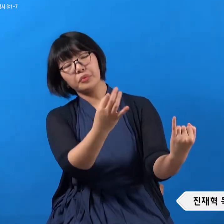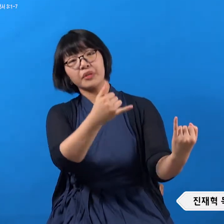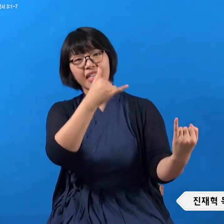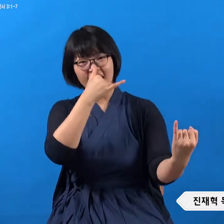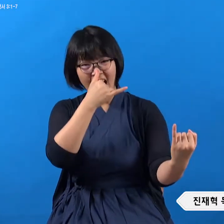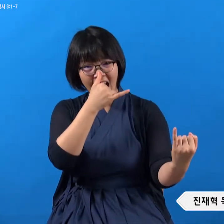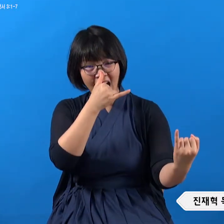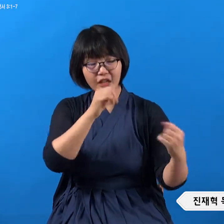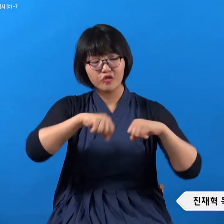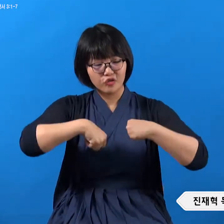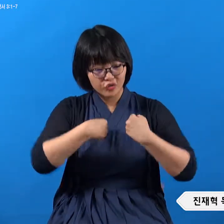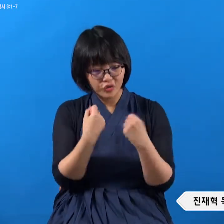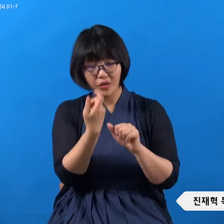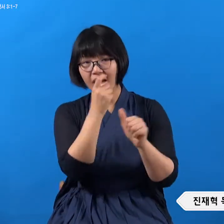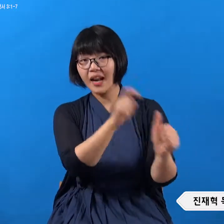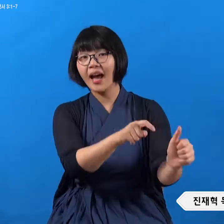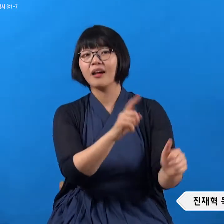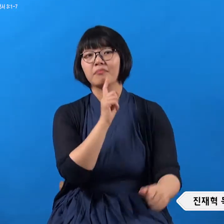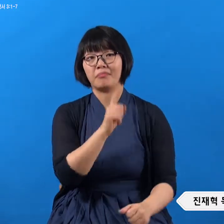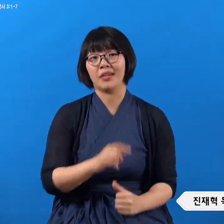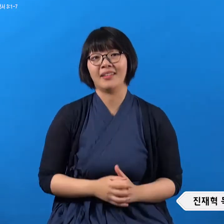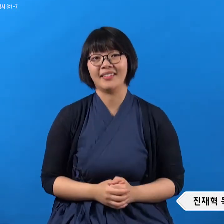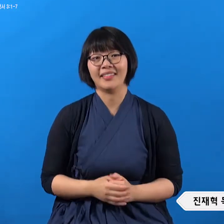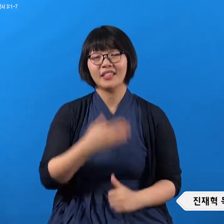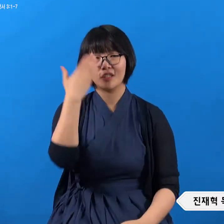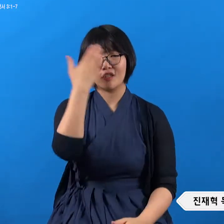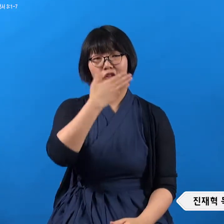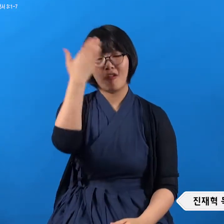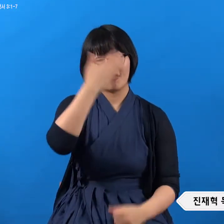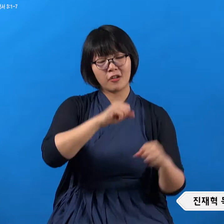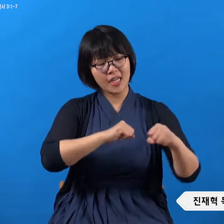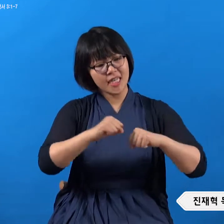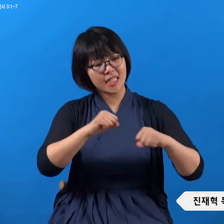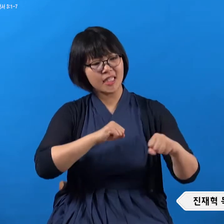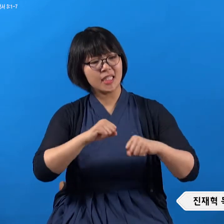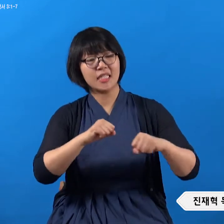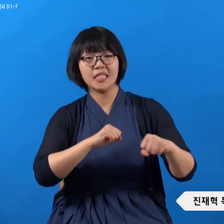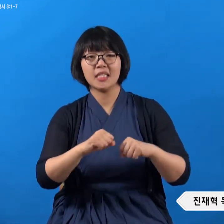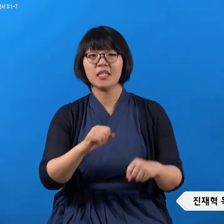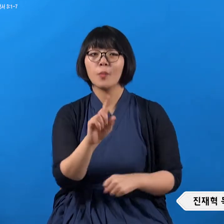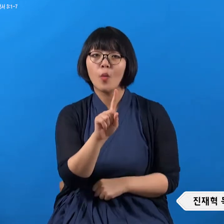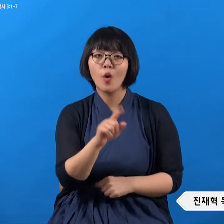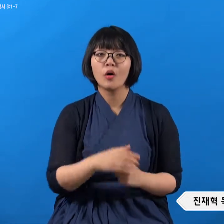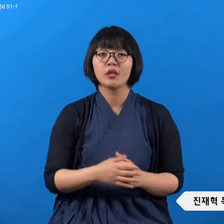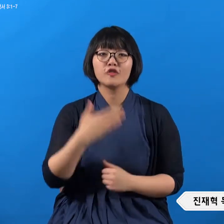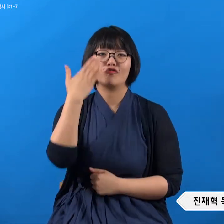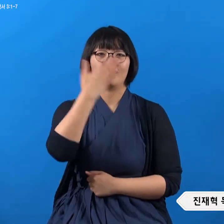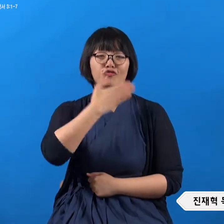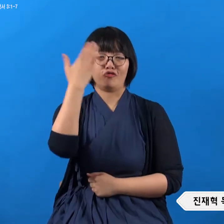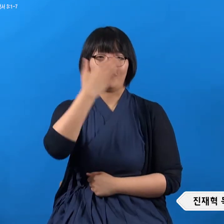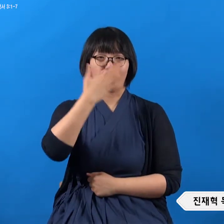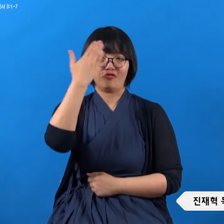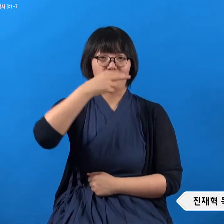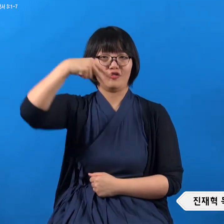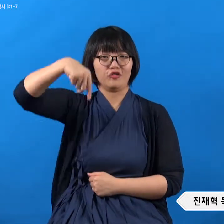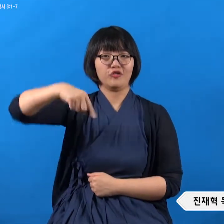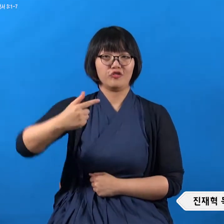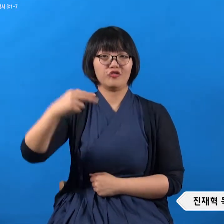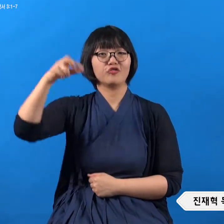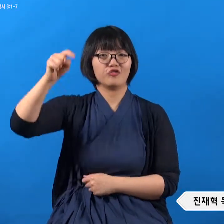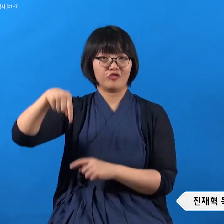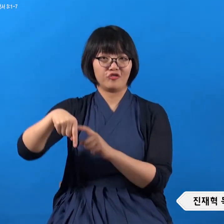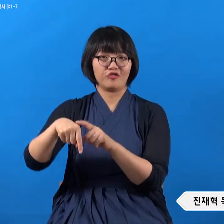모습을 말씀하고 있습니다. 이 정결한 행실은 순수함을